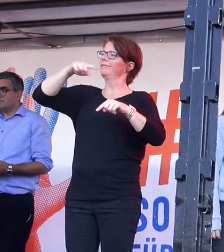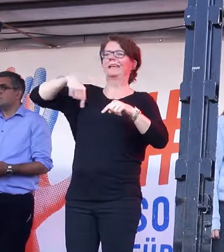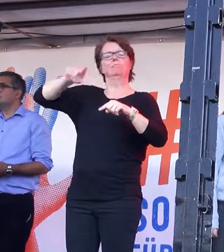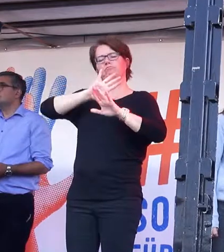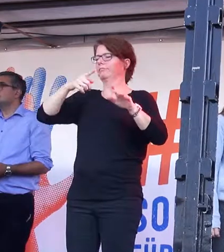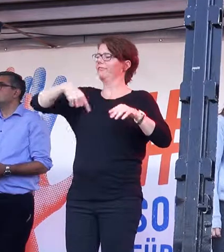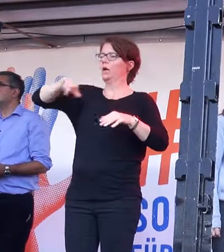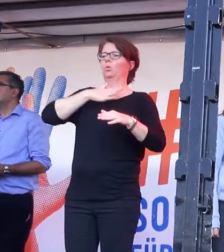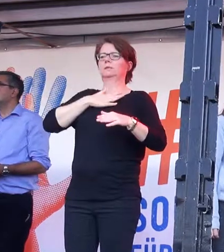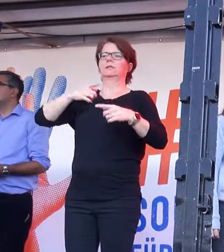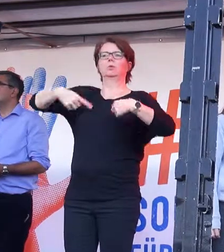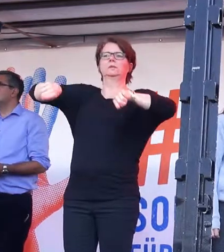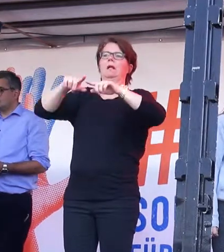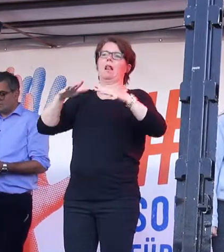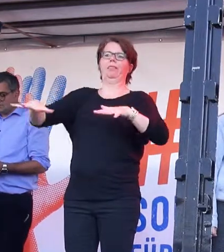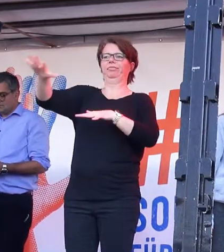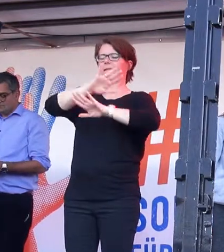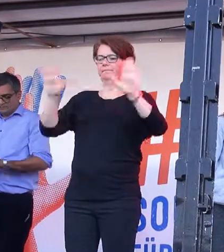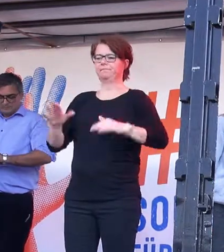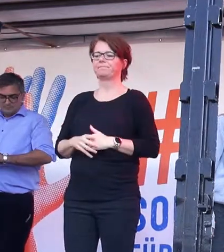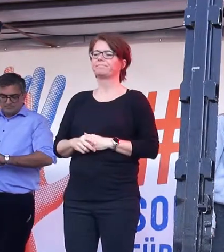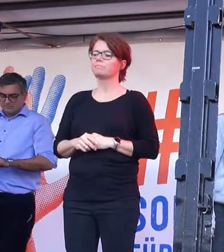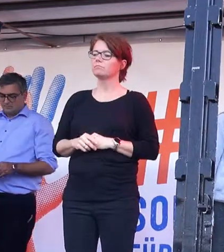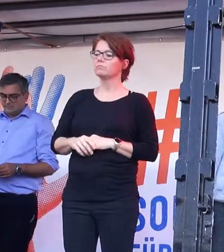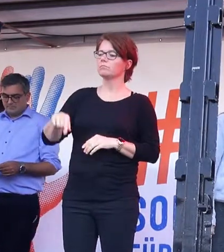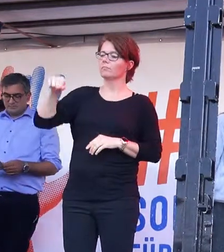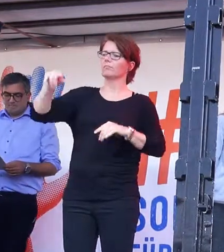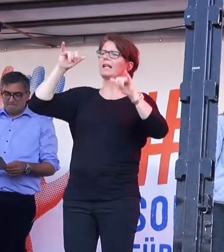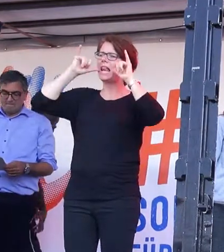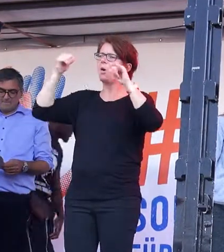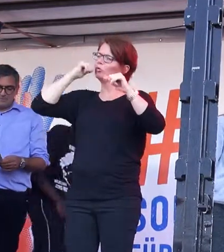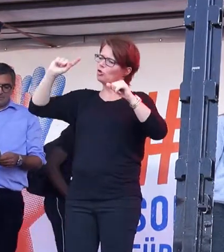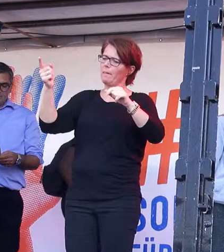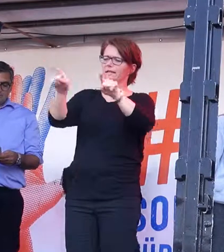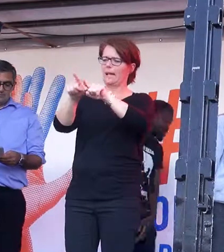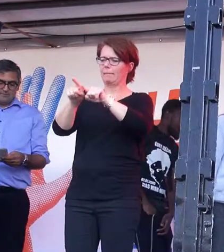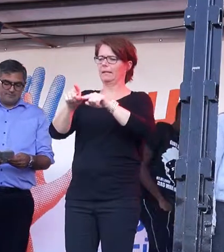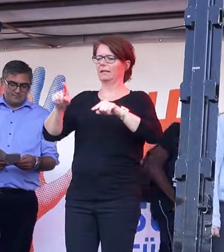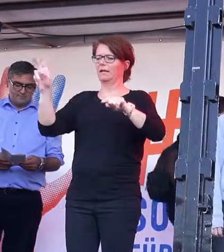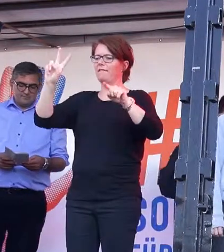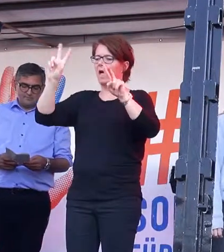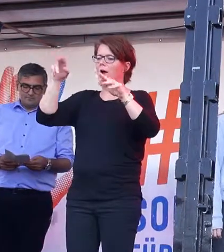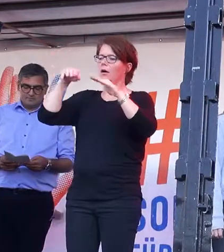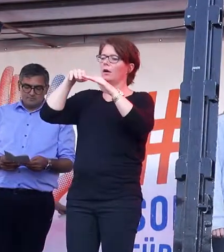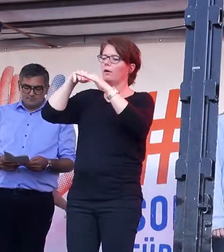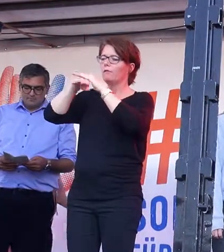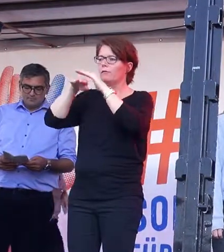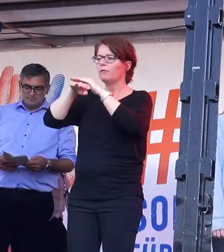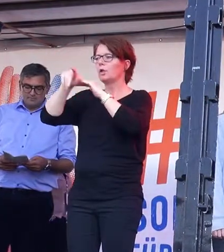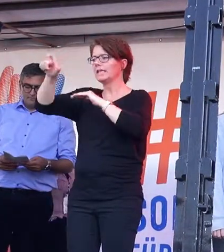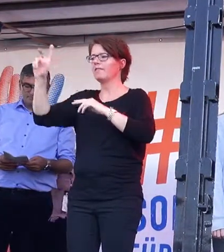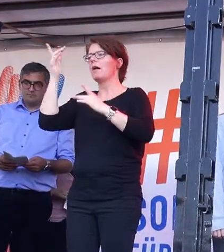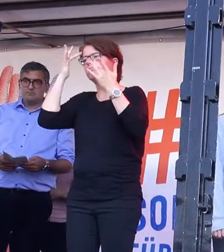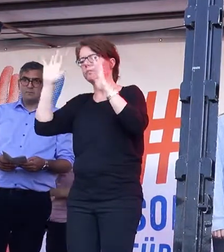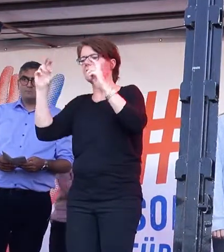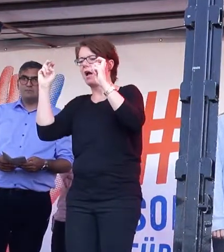war gut, aber ich glaube, wir können das lauter. Das geht jetzt an alle Flüchtlinge, an alle Geduldeten, an alle, die in prekären Situationen